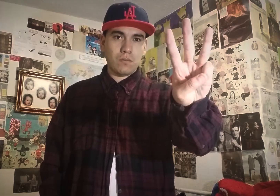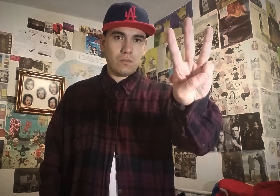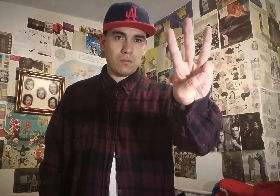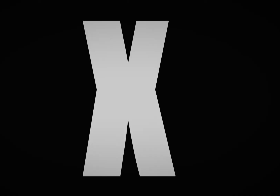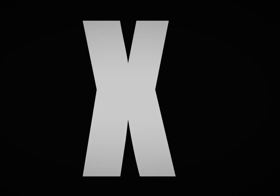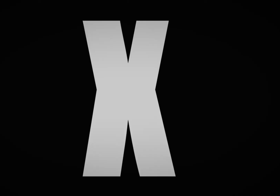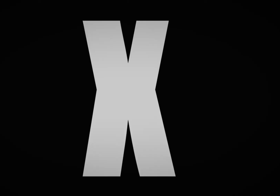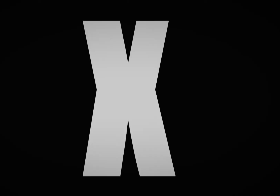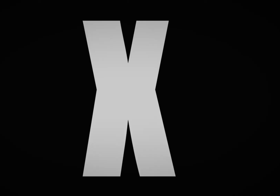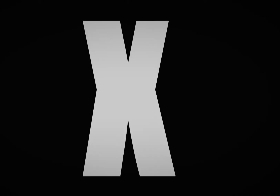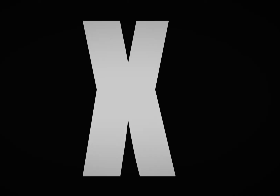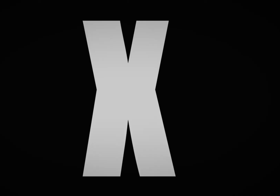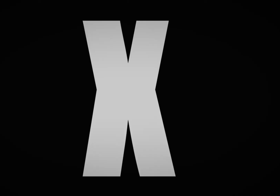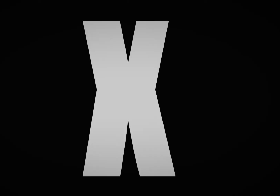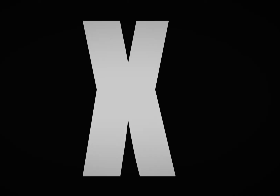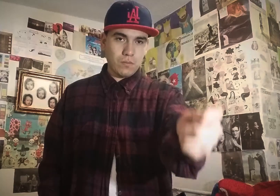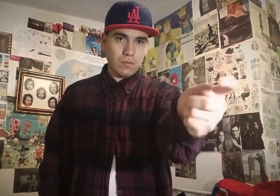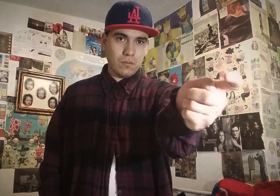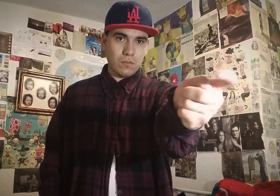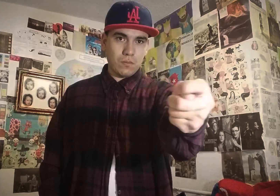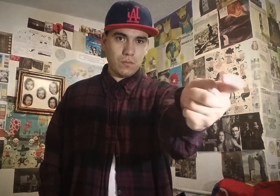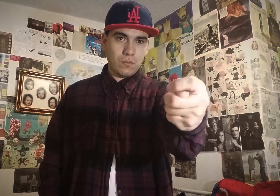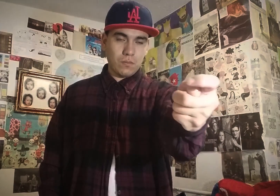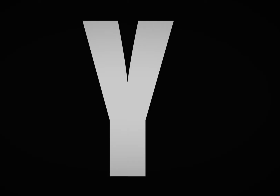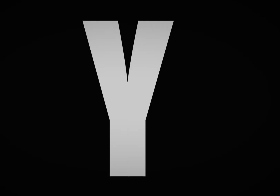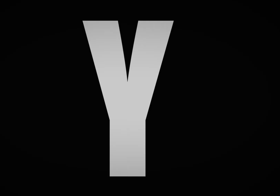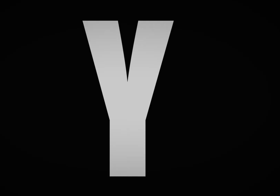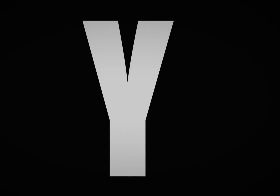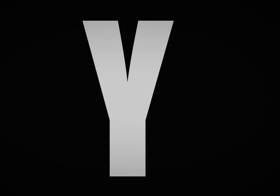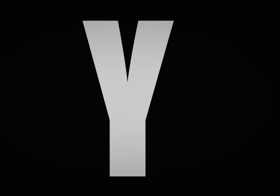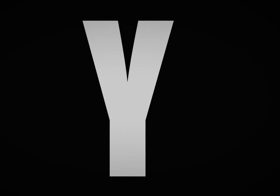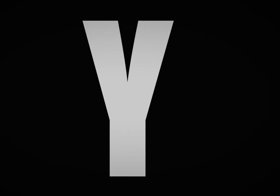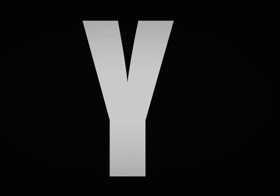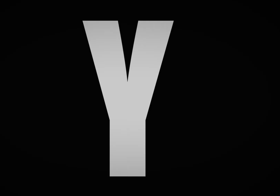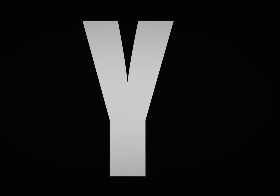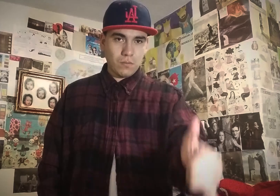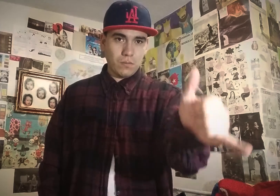No olviden suscribirse y nos vemos en un próximo video.